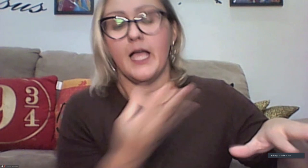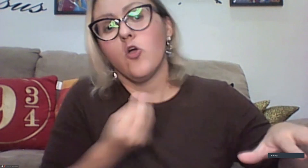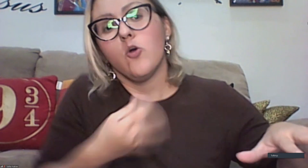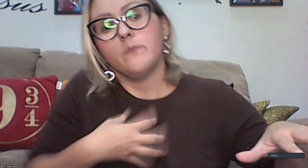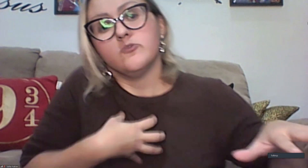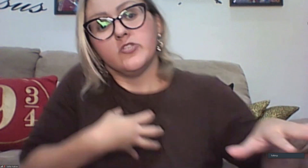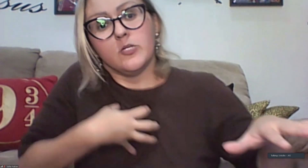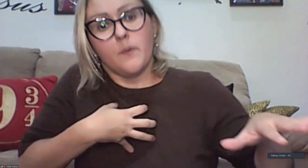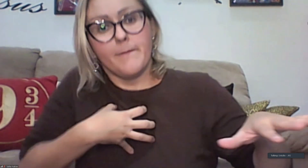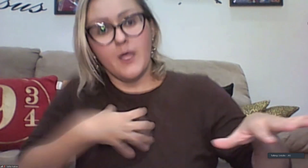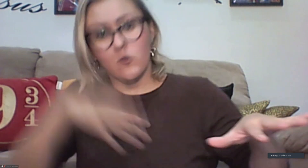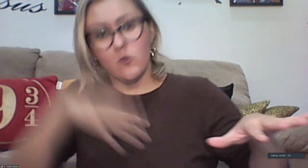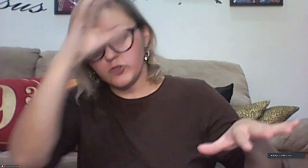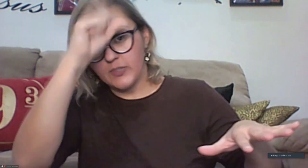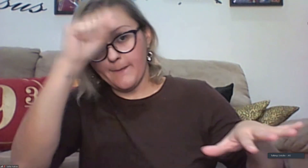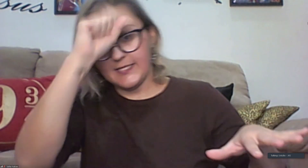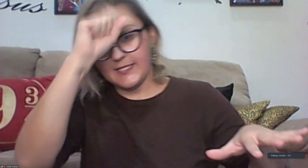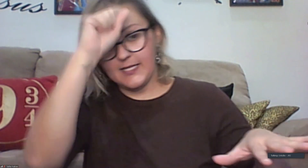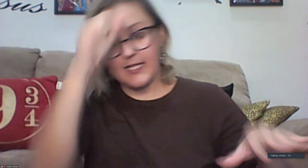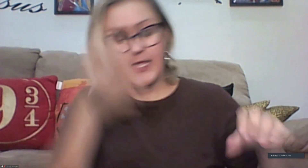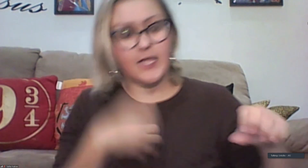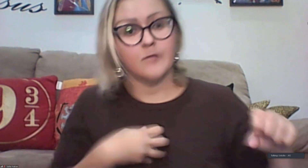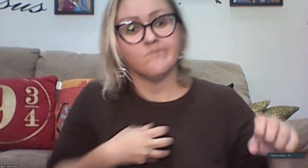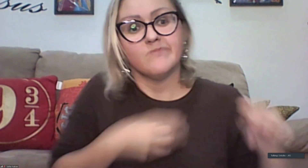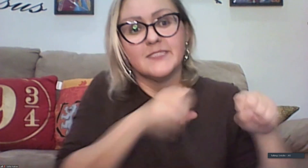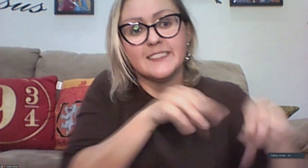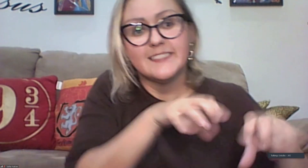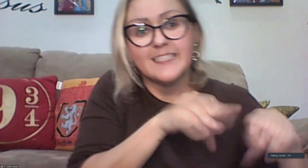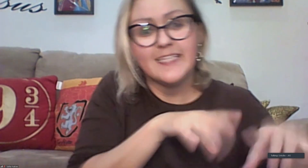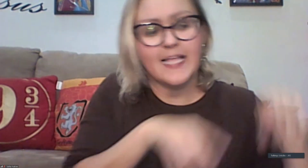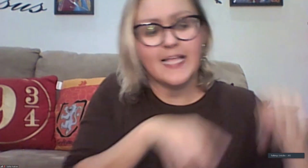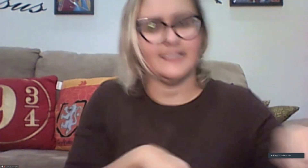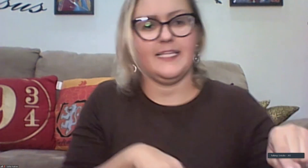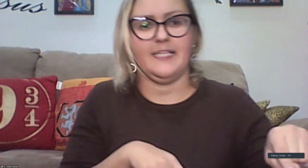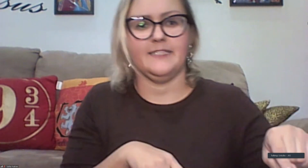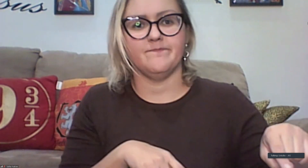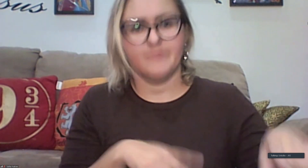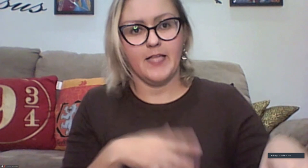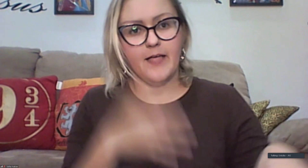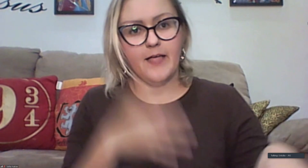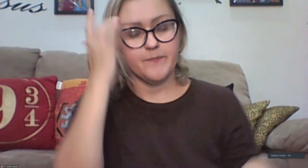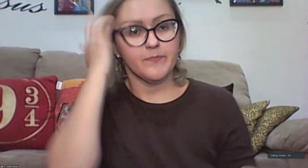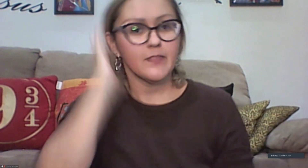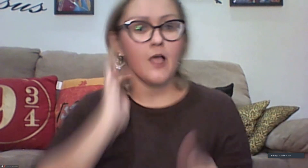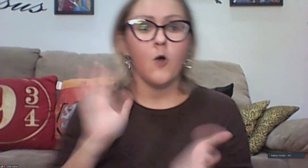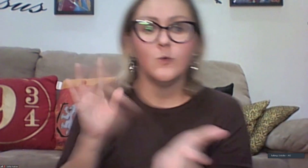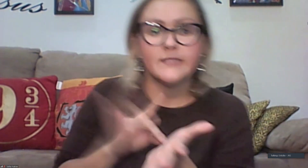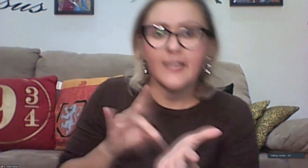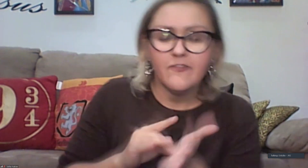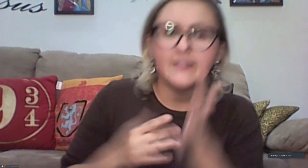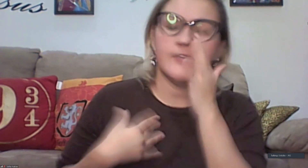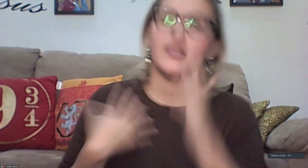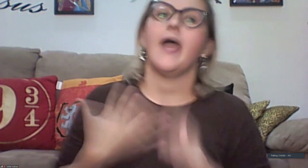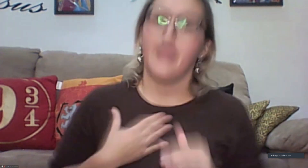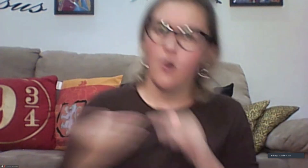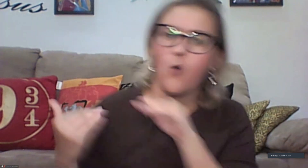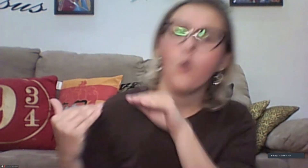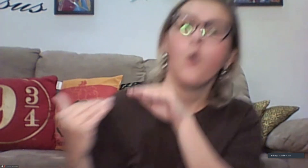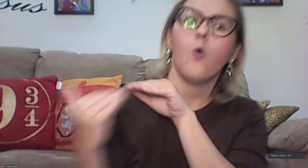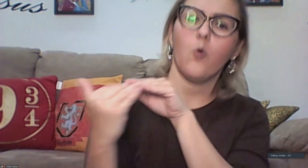É como se fosse um complemento da inclusão. Os dois caminham juntos, então eu tenho o meu jeito de aprender, ela tem o